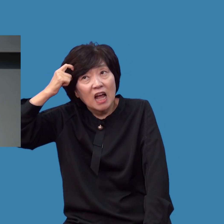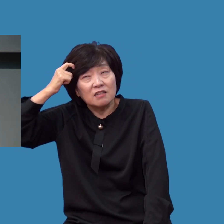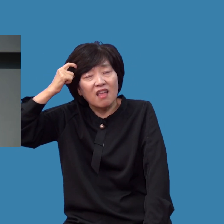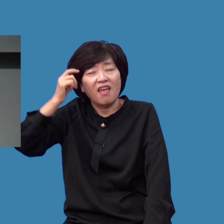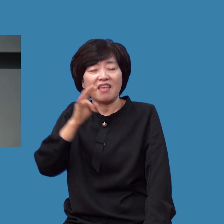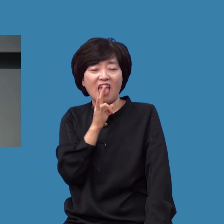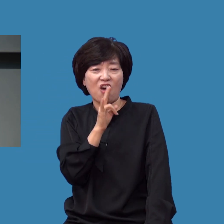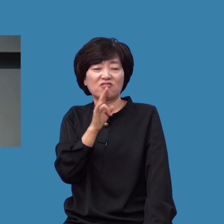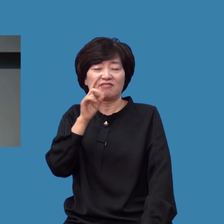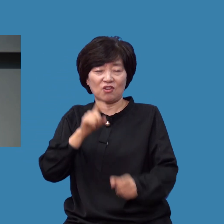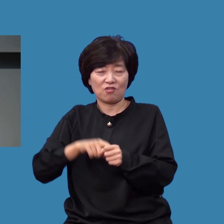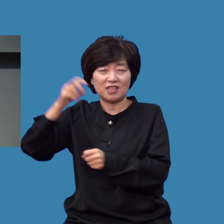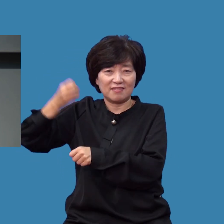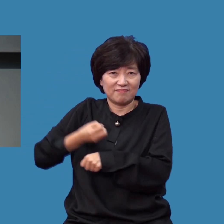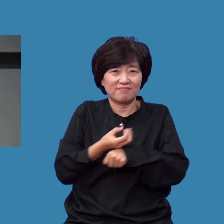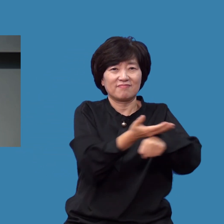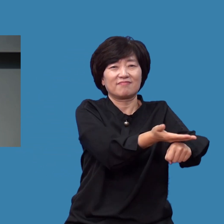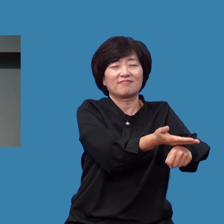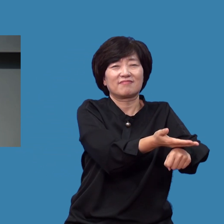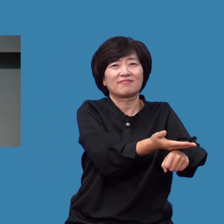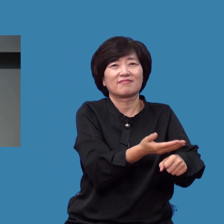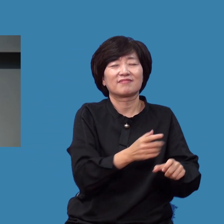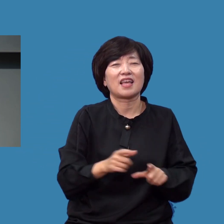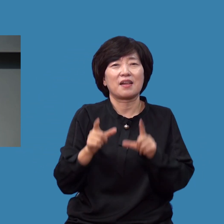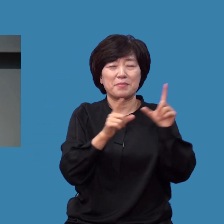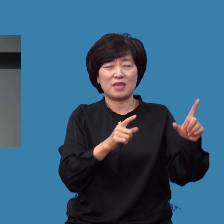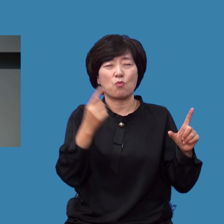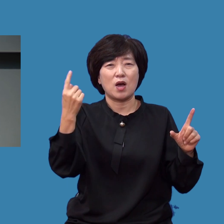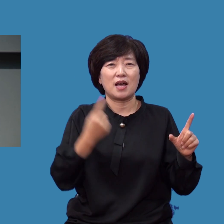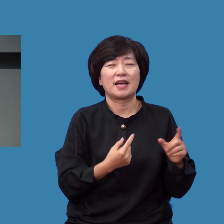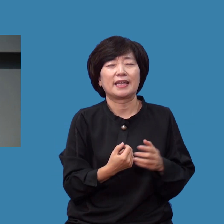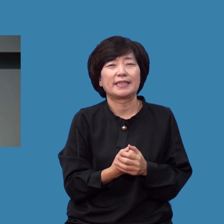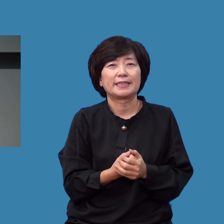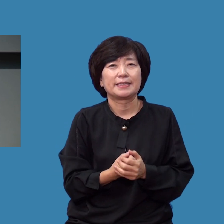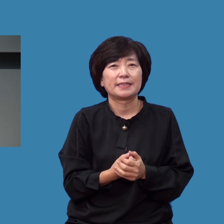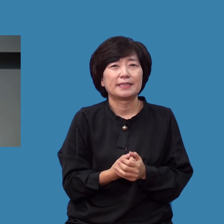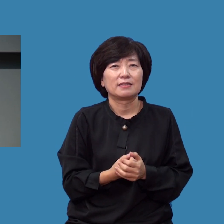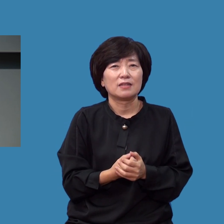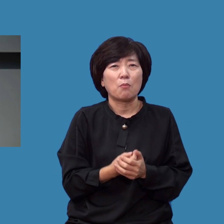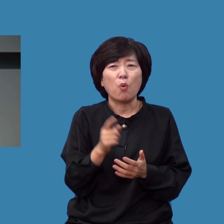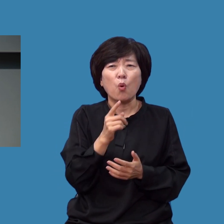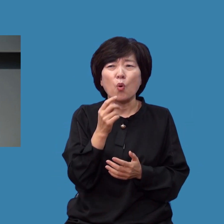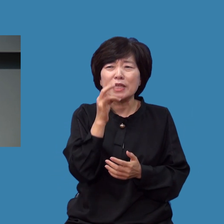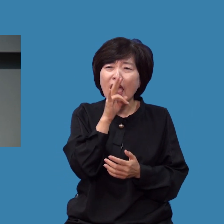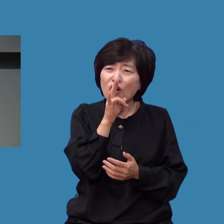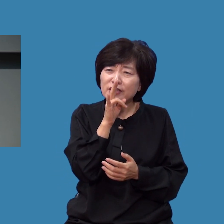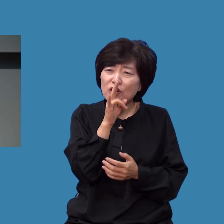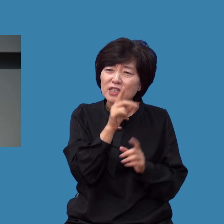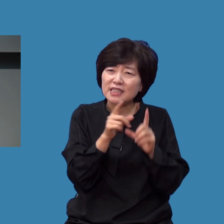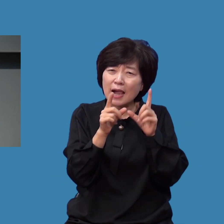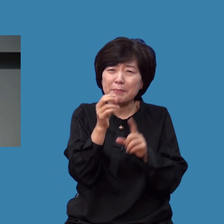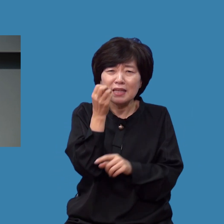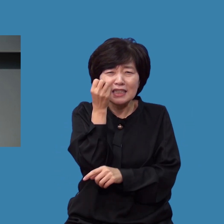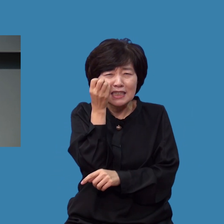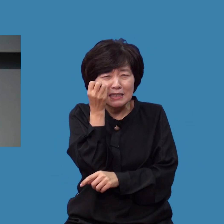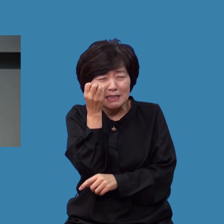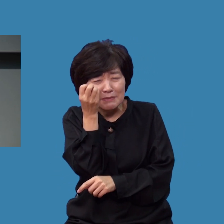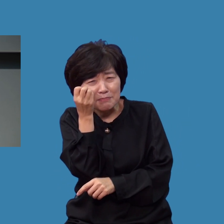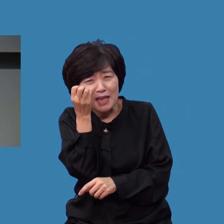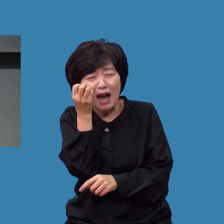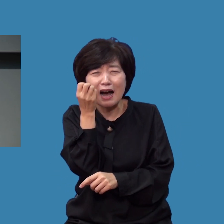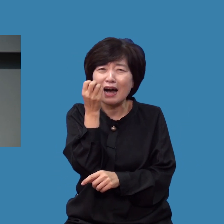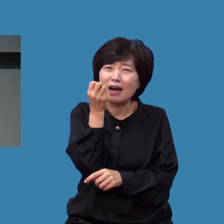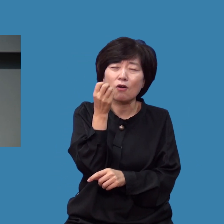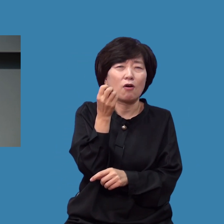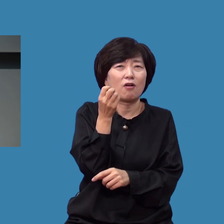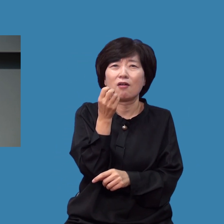나오는 거예요. 그러니까 예언적인 삶이라고 하는 것은 꼭 여러분 신비하고 그런 것만 생각할 필요